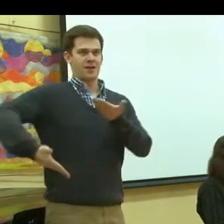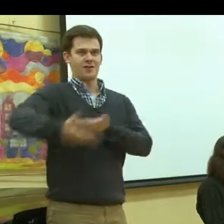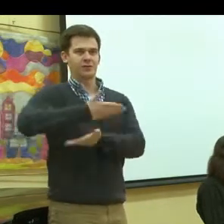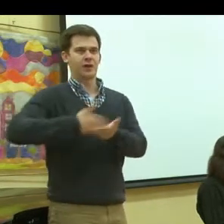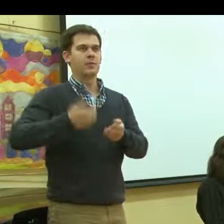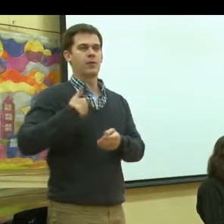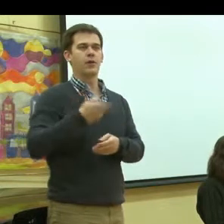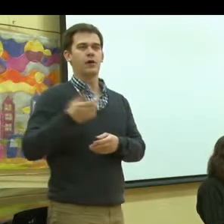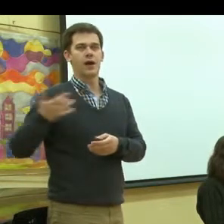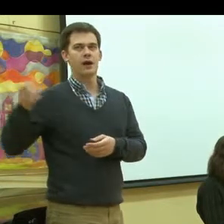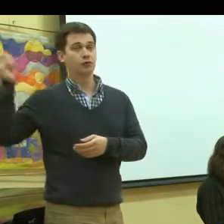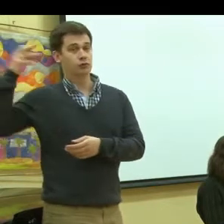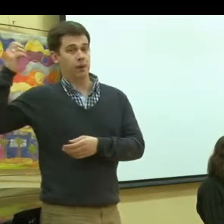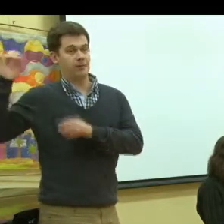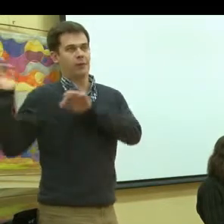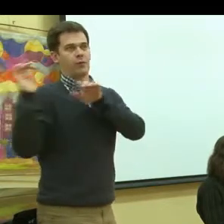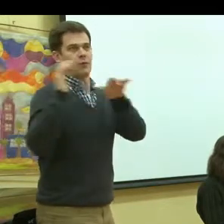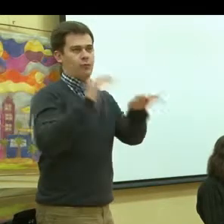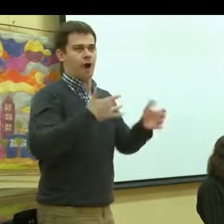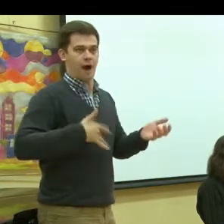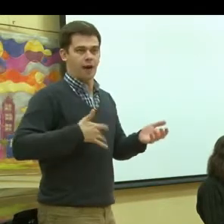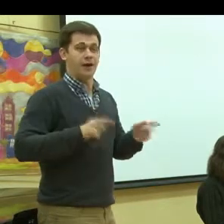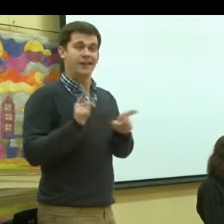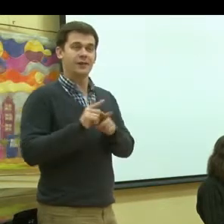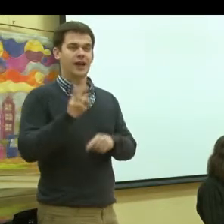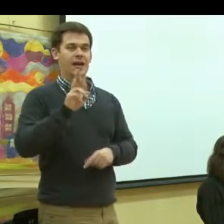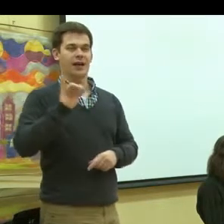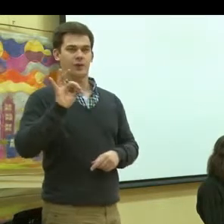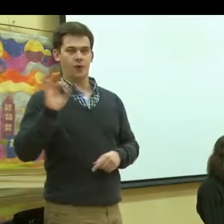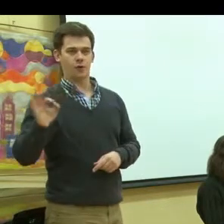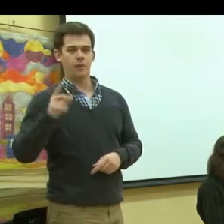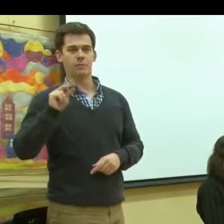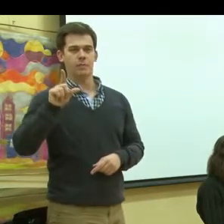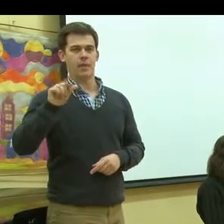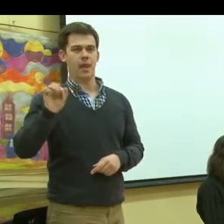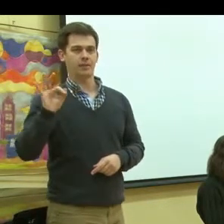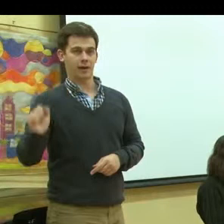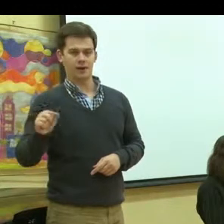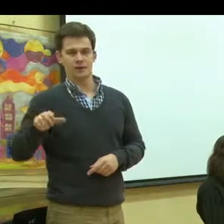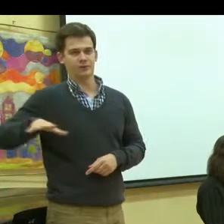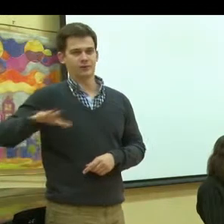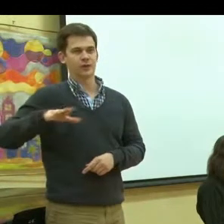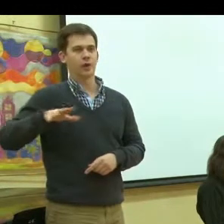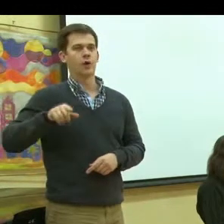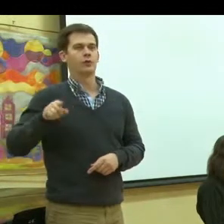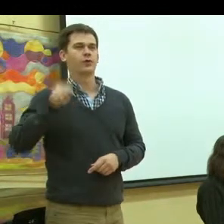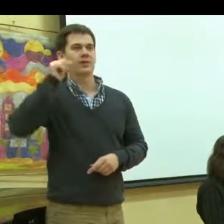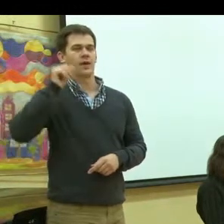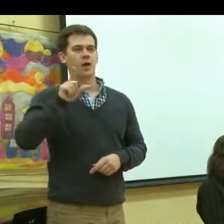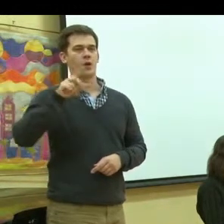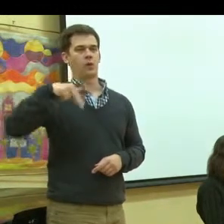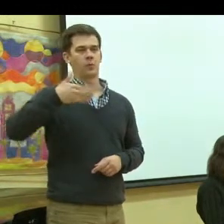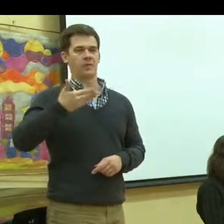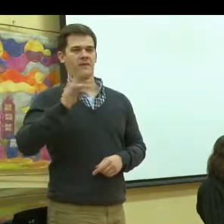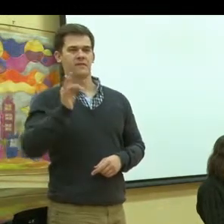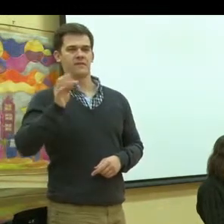argentyńska hiszpańskiego, ale dodatkowo właśnie w tym obszarze Rio de la Platy powstał taki żargon, który się nazywa lufardo i to była też